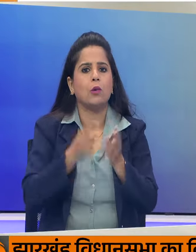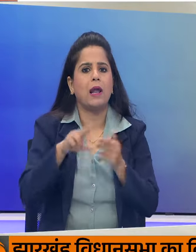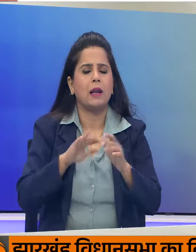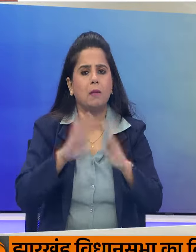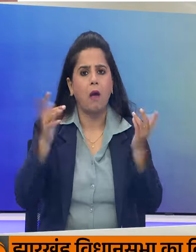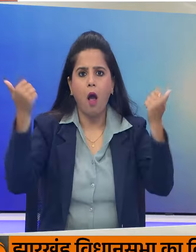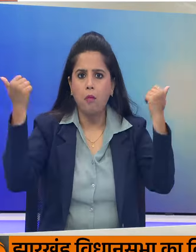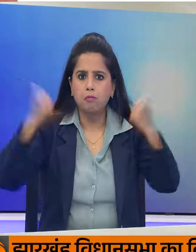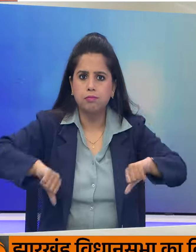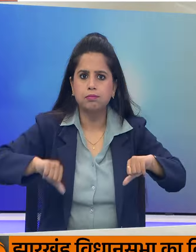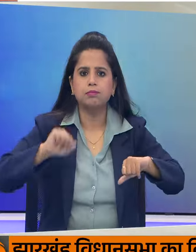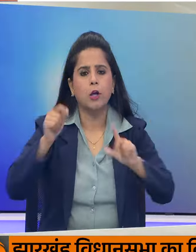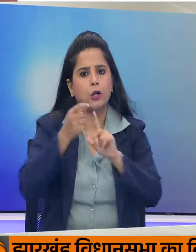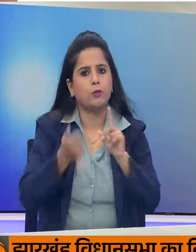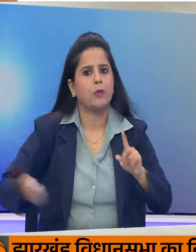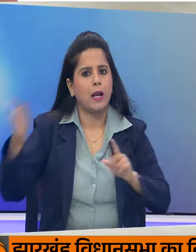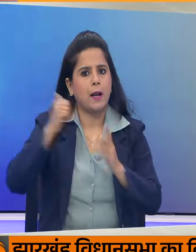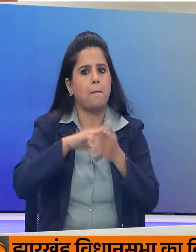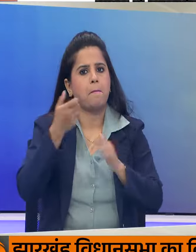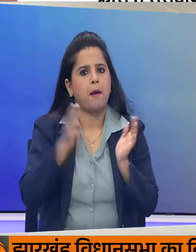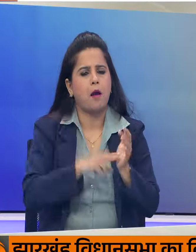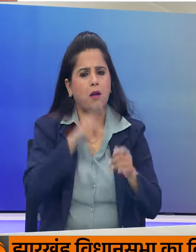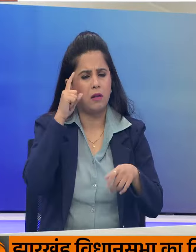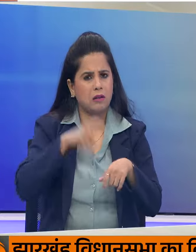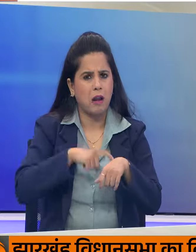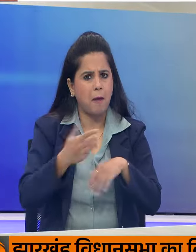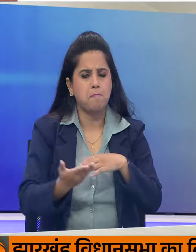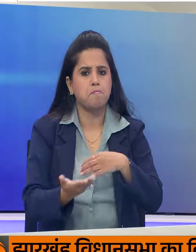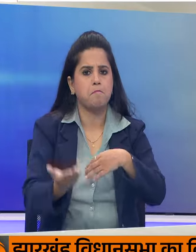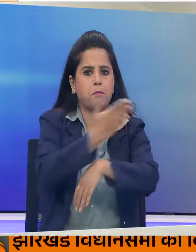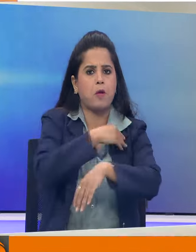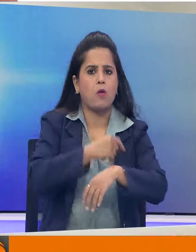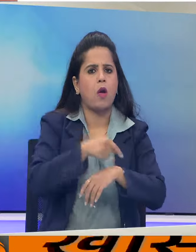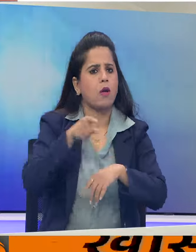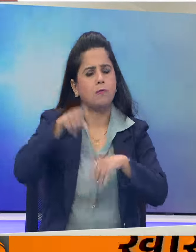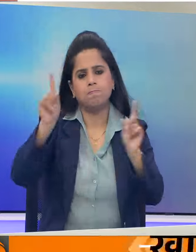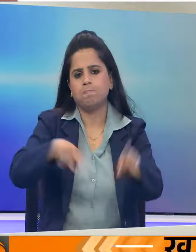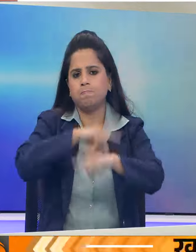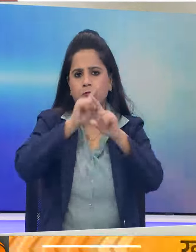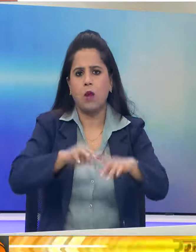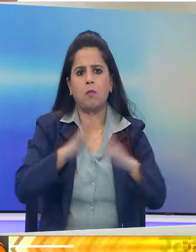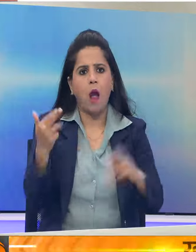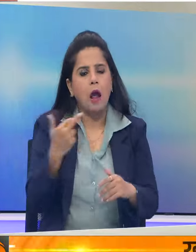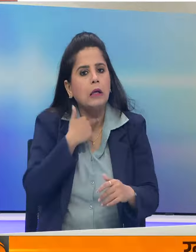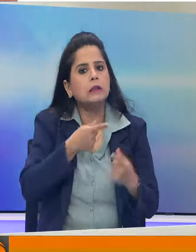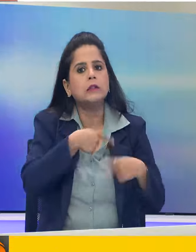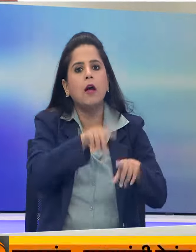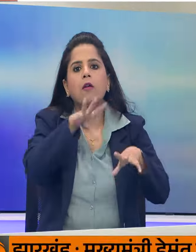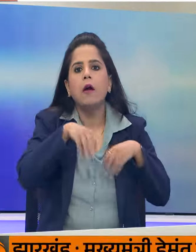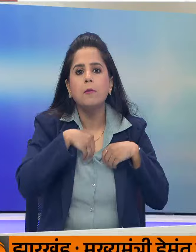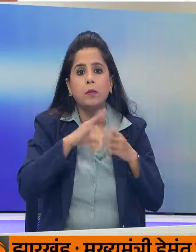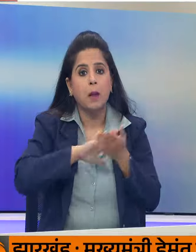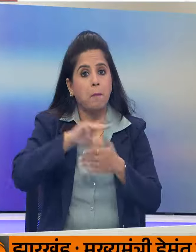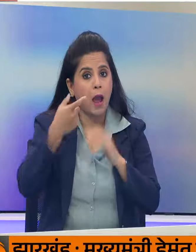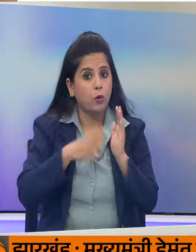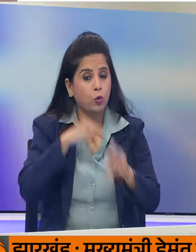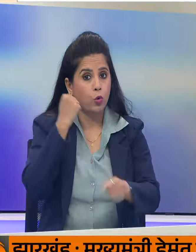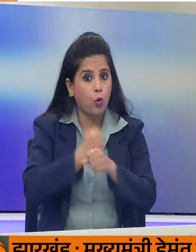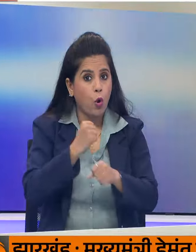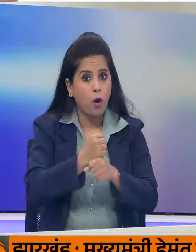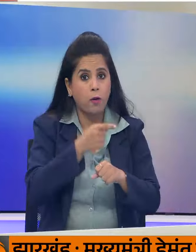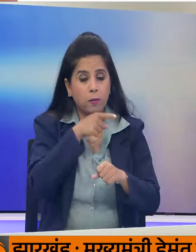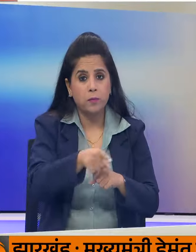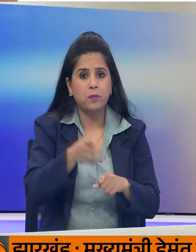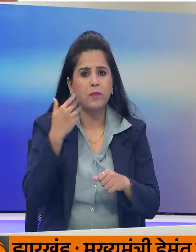हार के बाद राष्ट्रपति मैक्रों ने समय पूर्व संसद भंग कर बड़ा जोखिम लिया। दरअसल मैक्रों सरकार गठबंधन